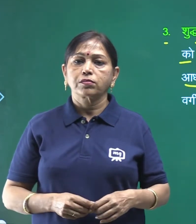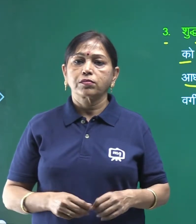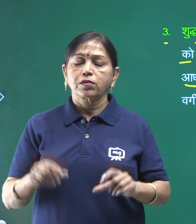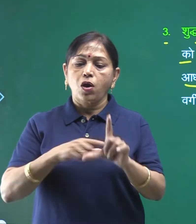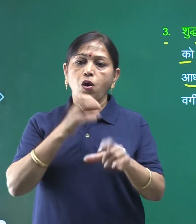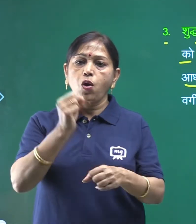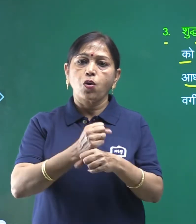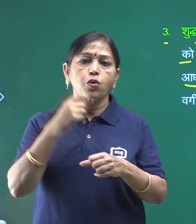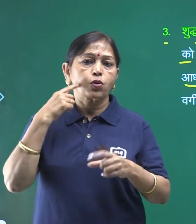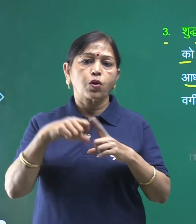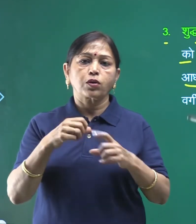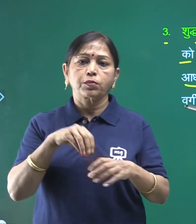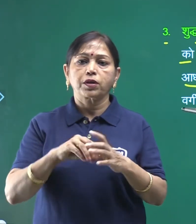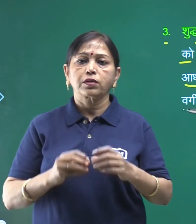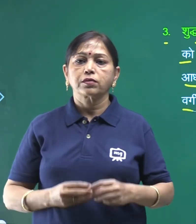यौगिकों में